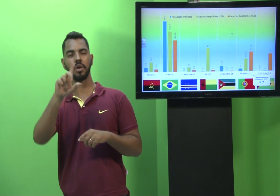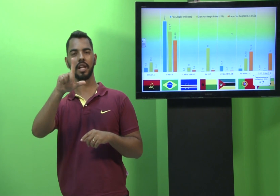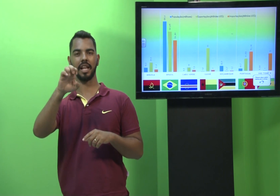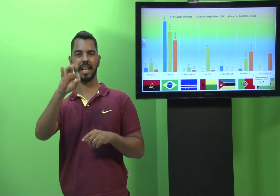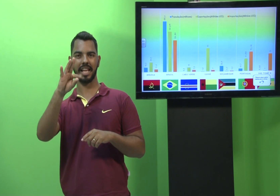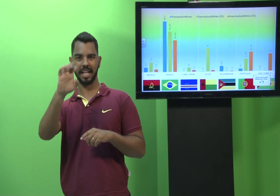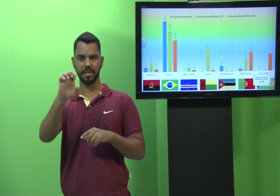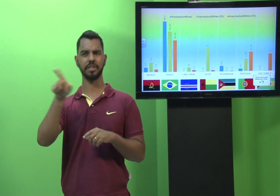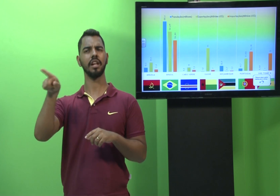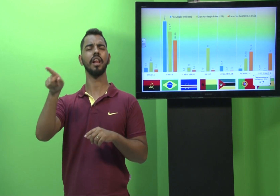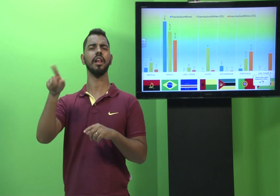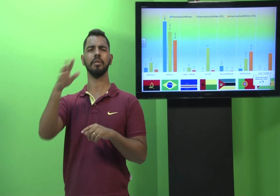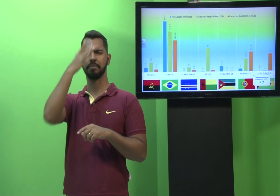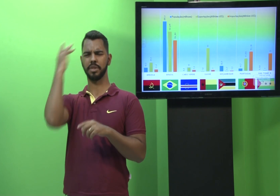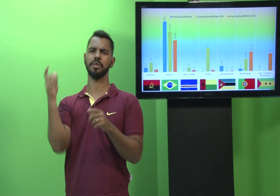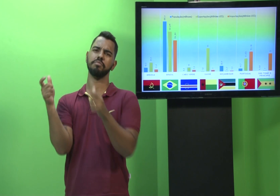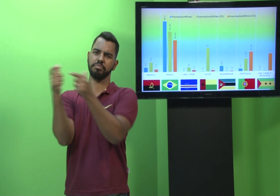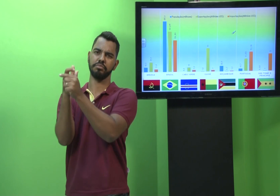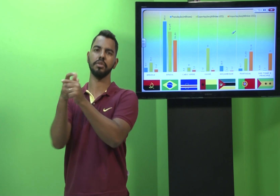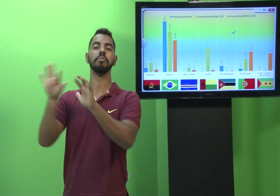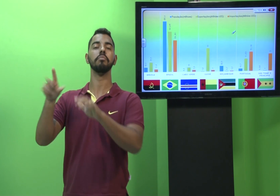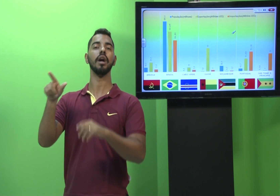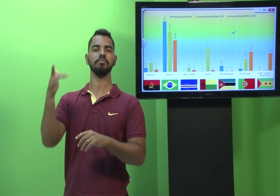Aqui nessa outra imagem, eu quero mostrar para vocês